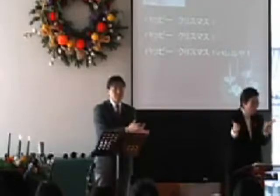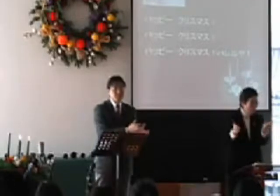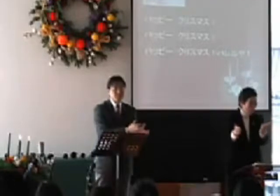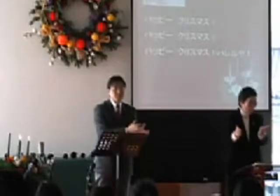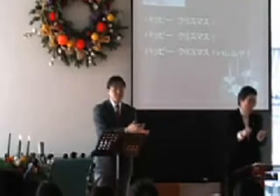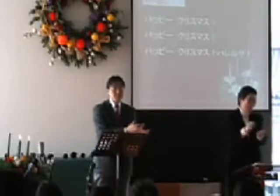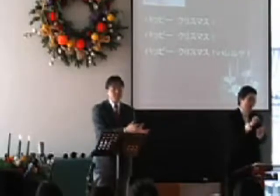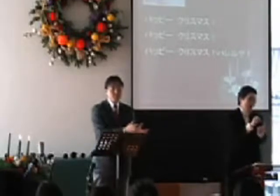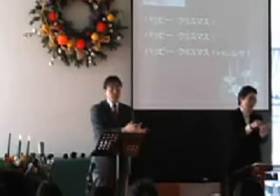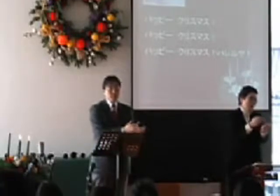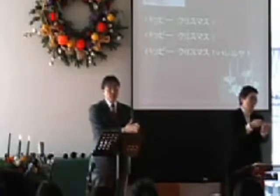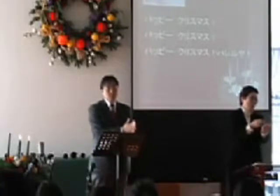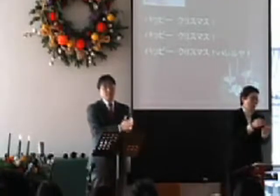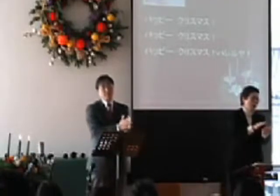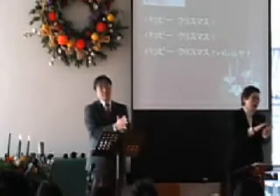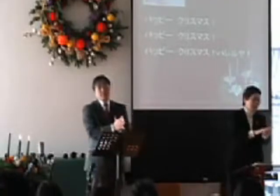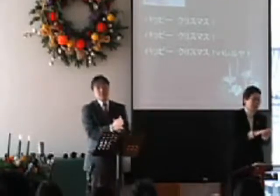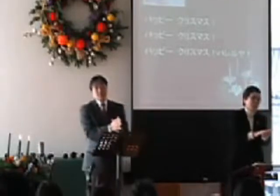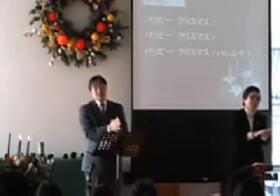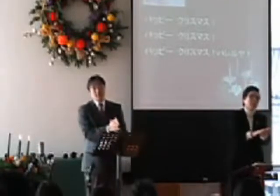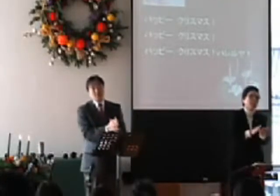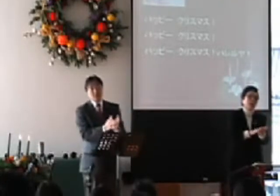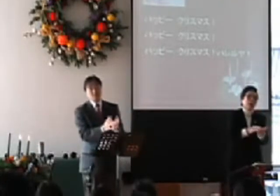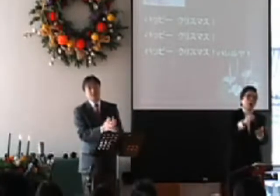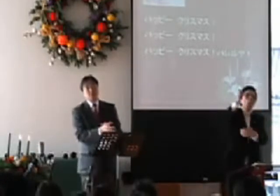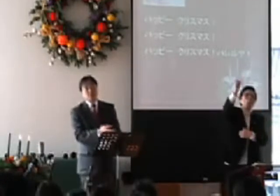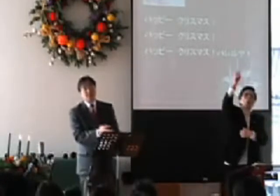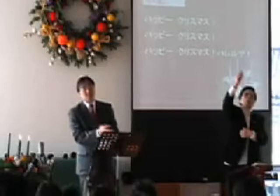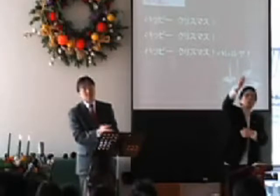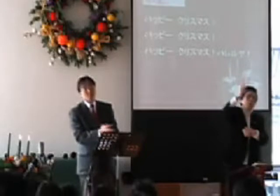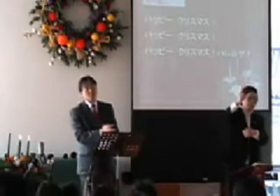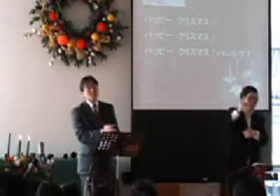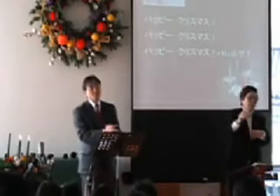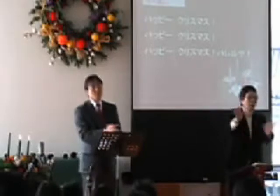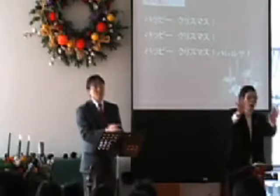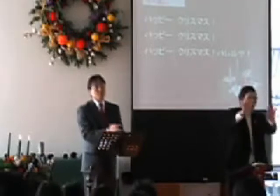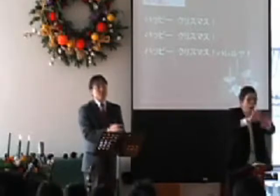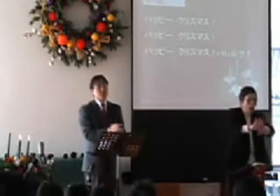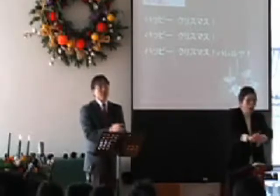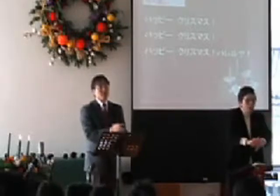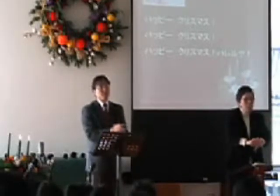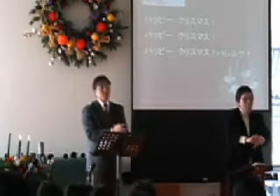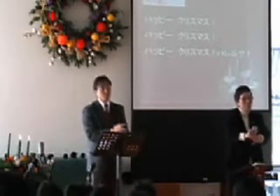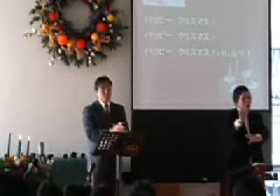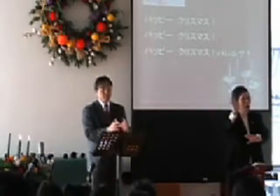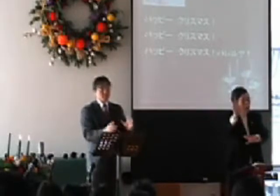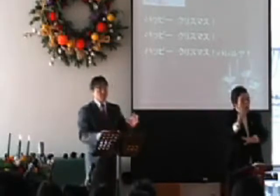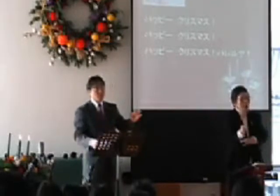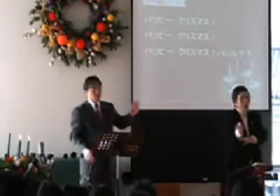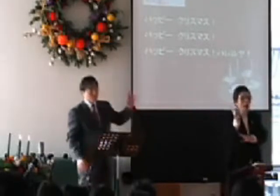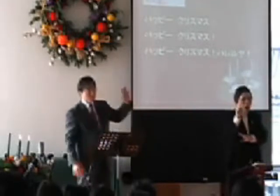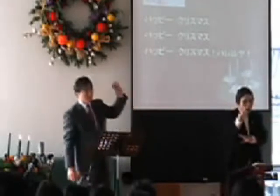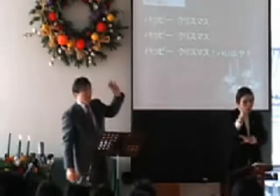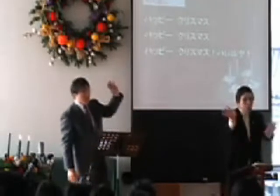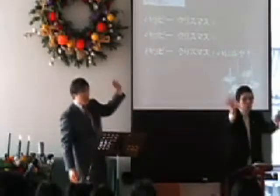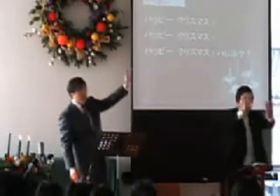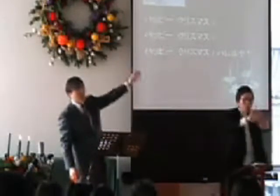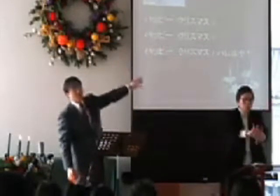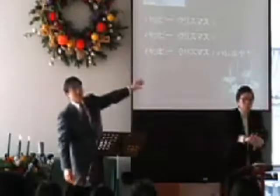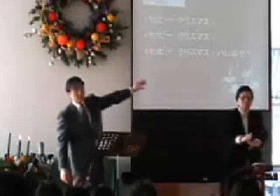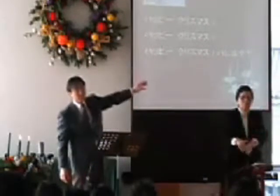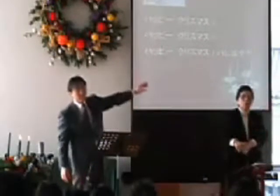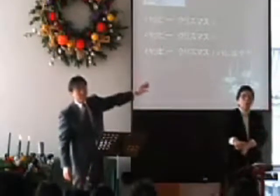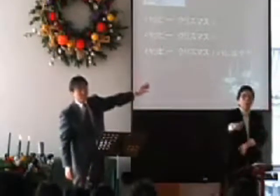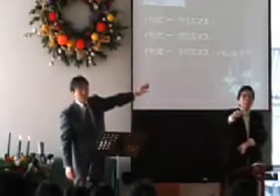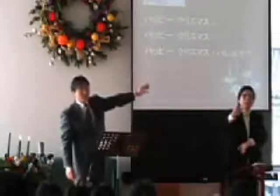。羊がたくさん生まれたかもしれません。例えばそんな感じなんです。本当の話がちゃんと記録に残